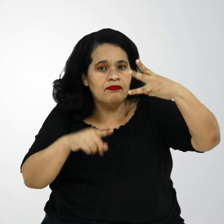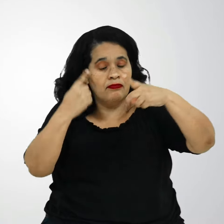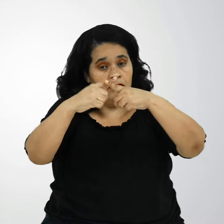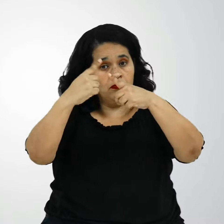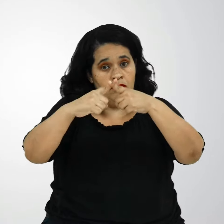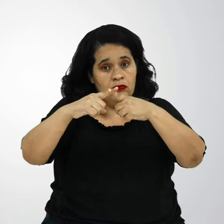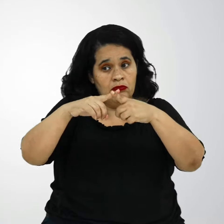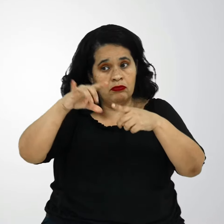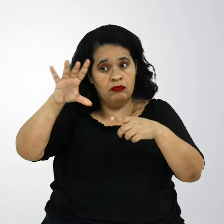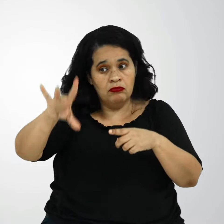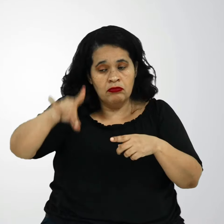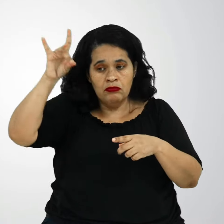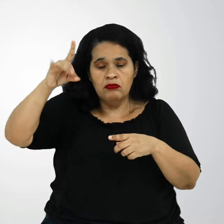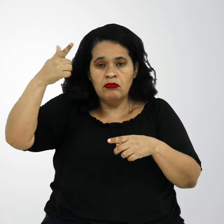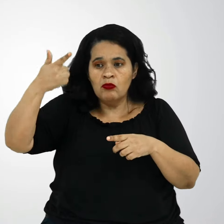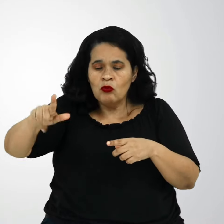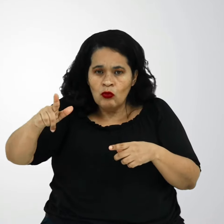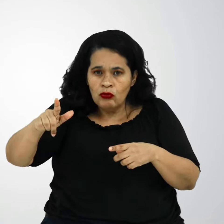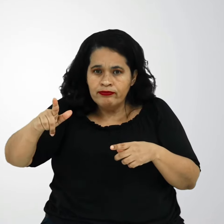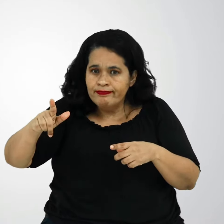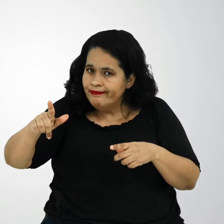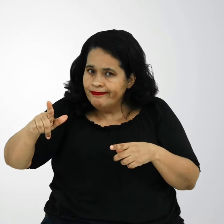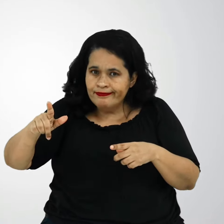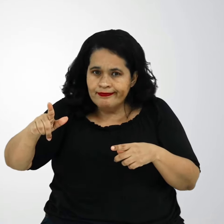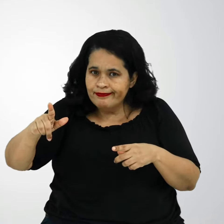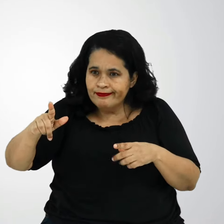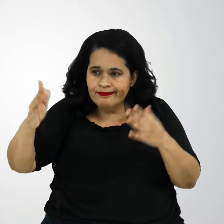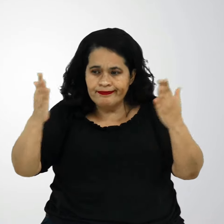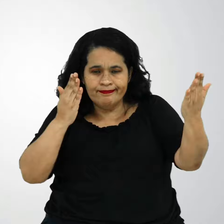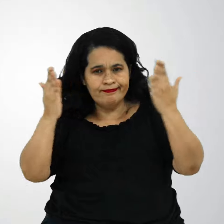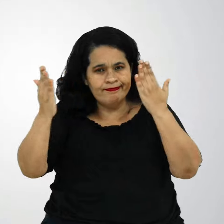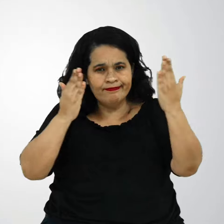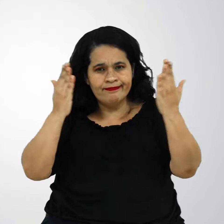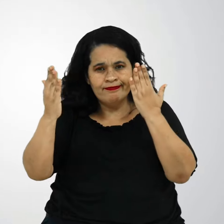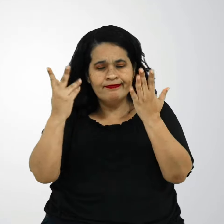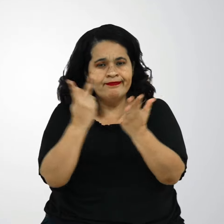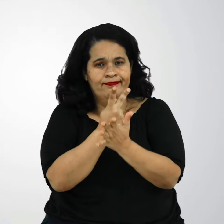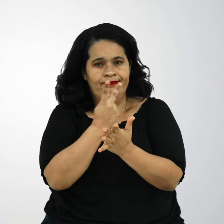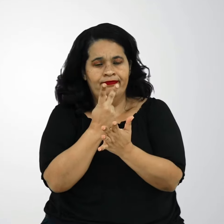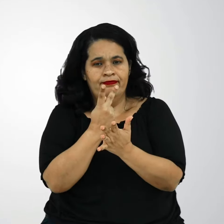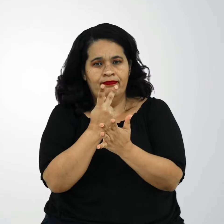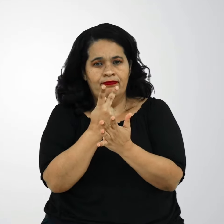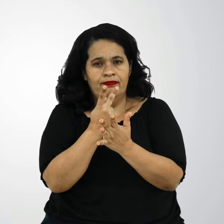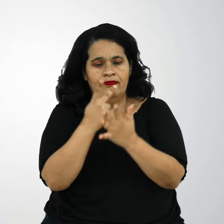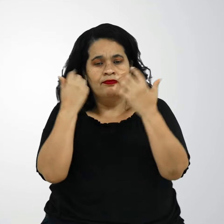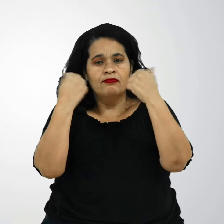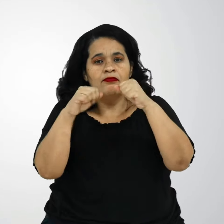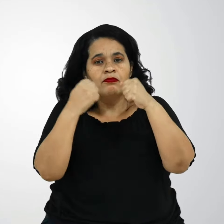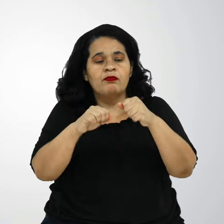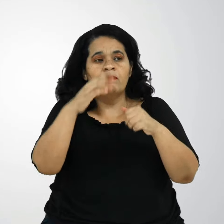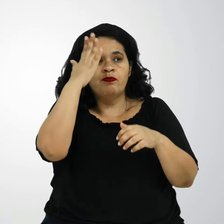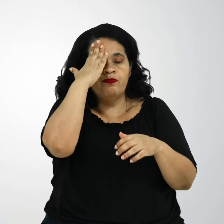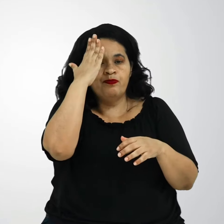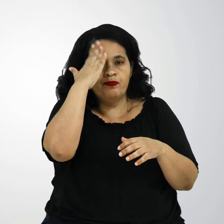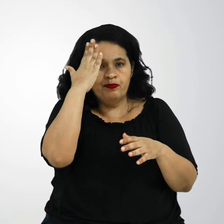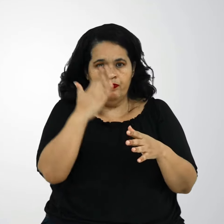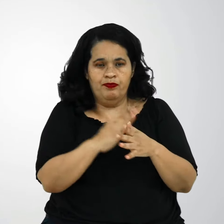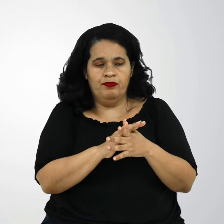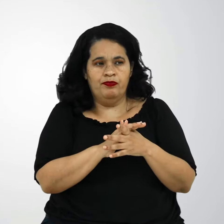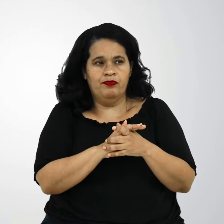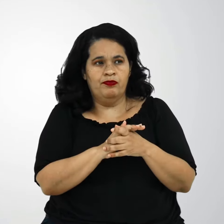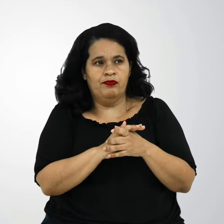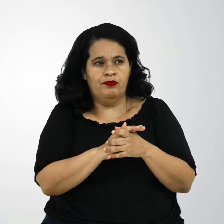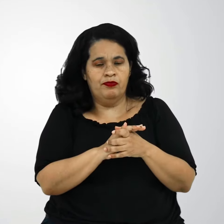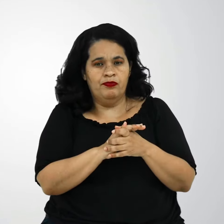conta. Você precisa cravar que Jesus nasceu no ano 3 antes, porque não pode ser nenhum ano